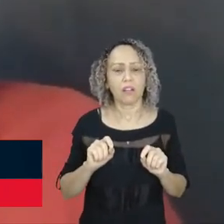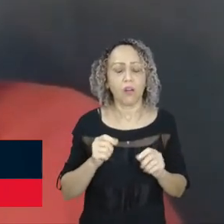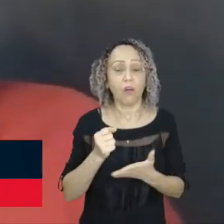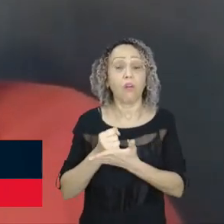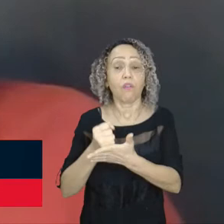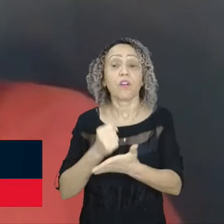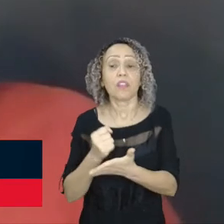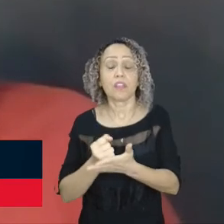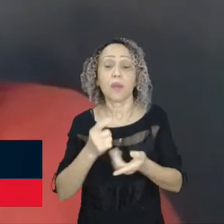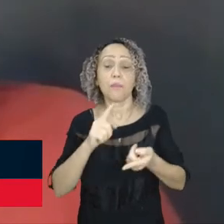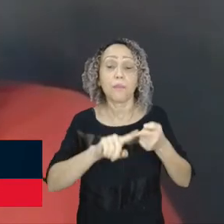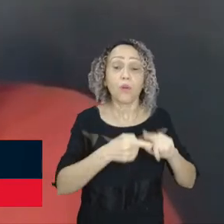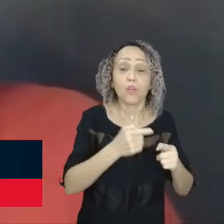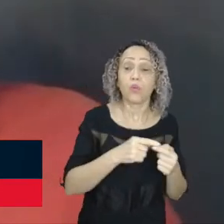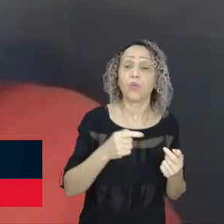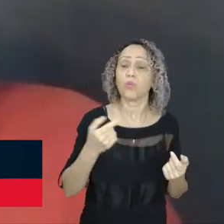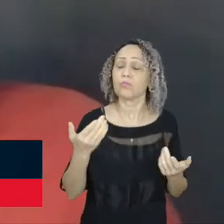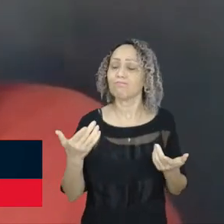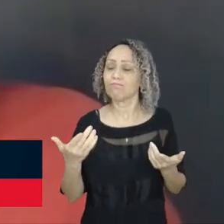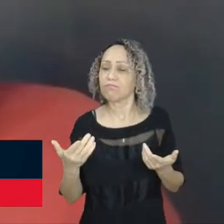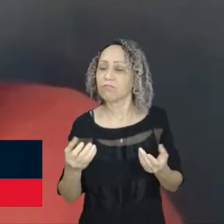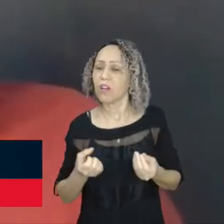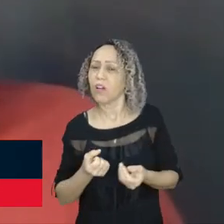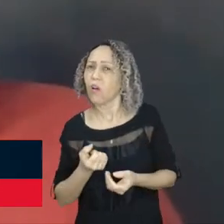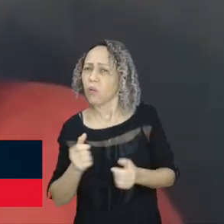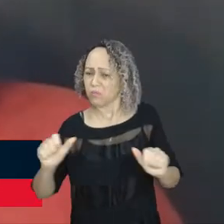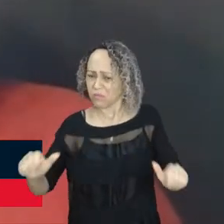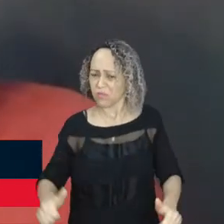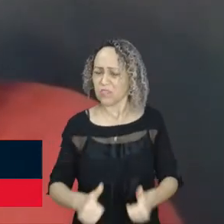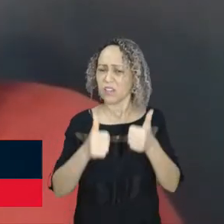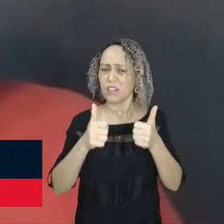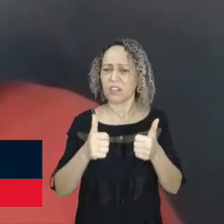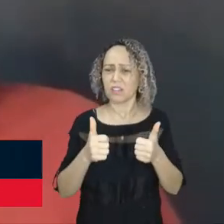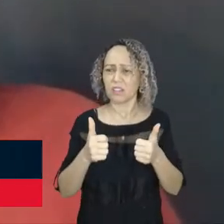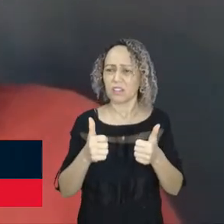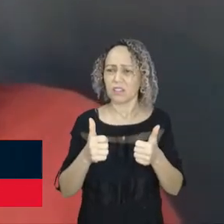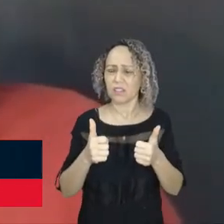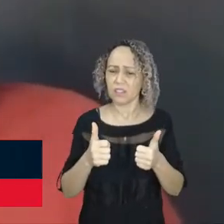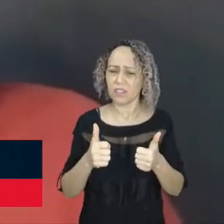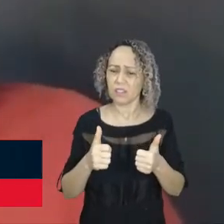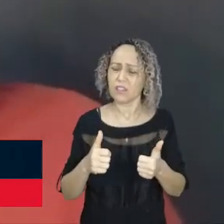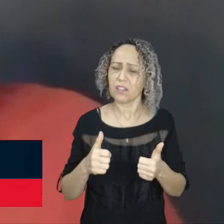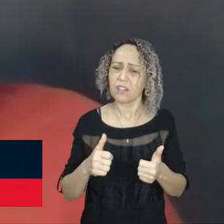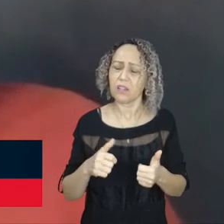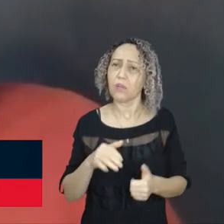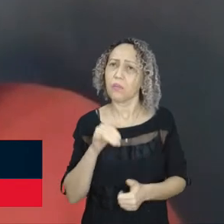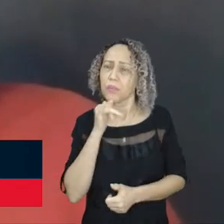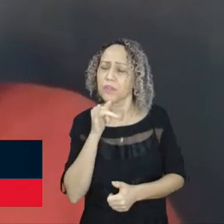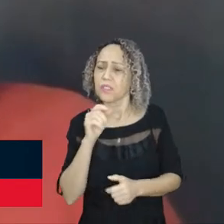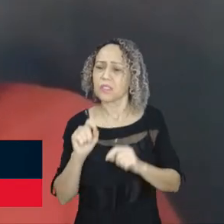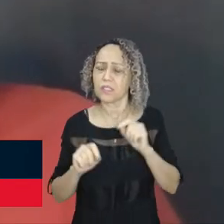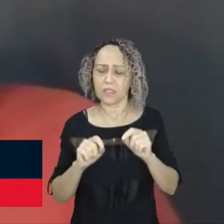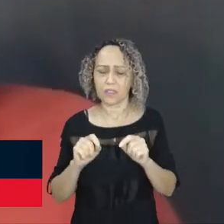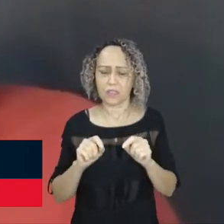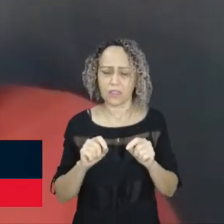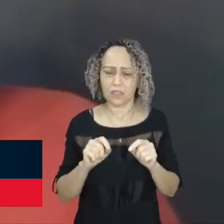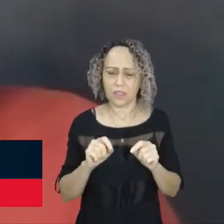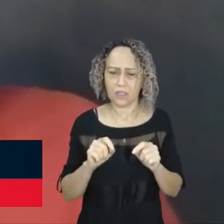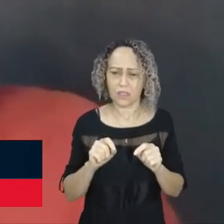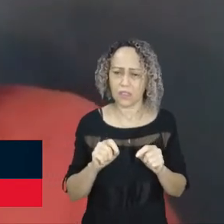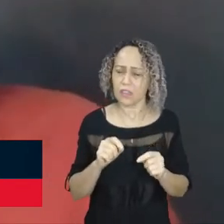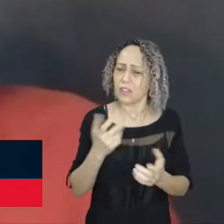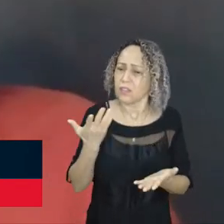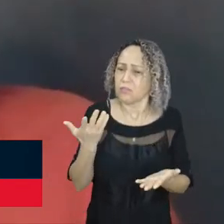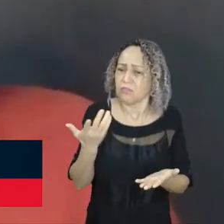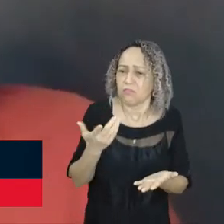oferecer produtos e serviços qualificados, ele precisa de inteligência. Serviços, por exemplo, estão tendo uma dimensão cada vez